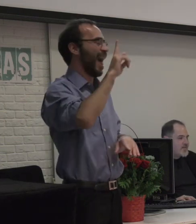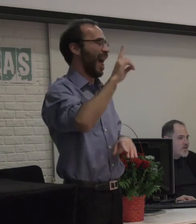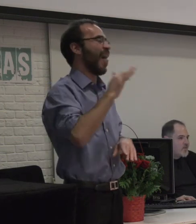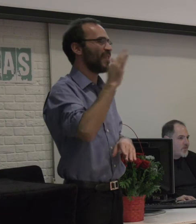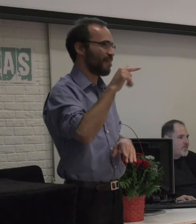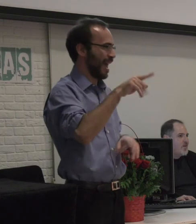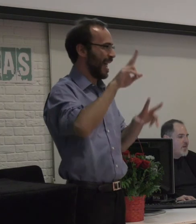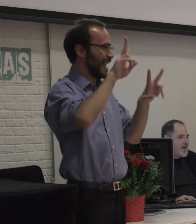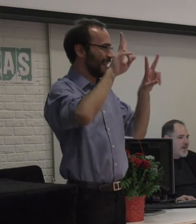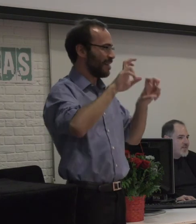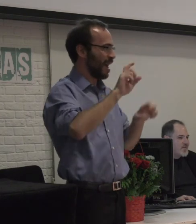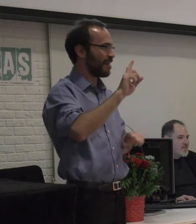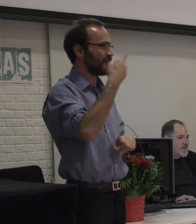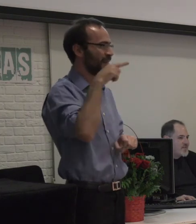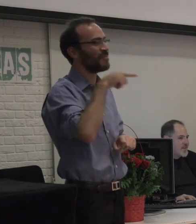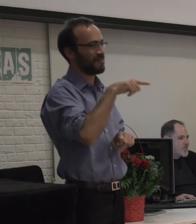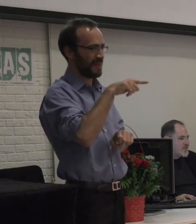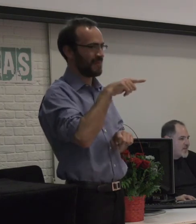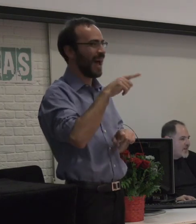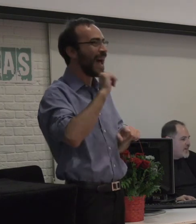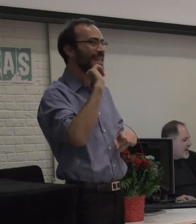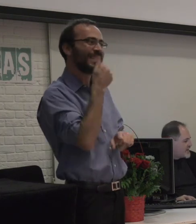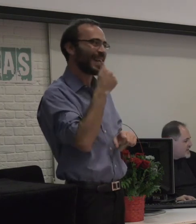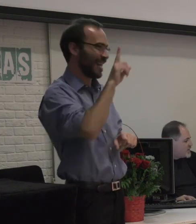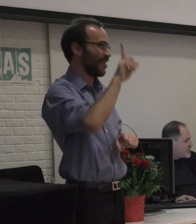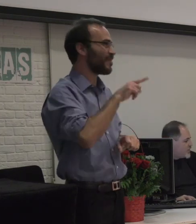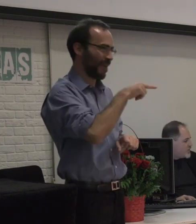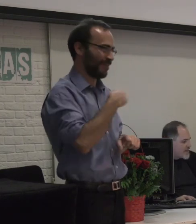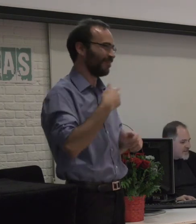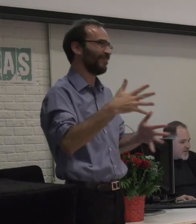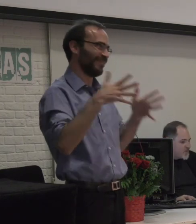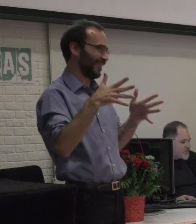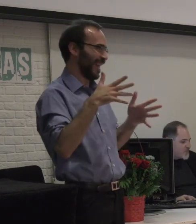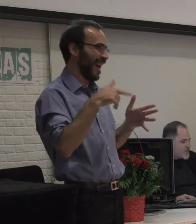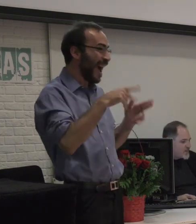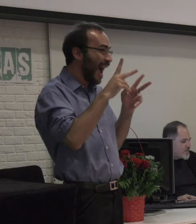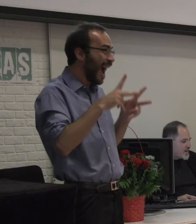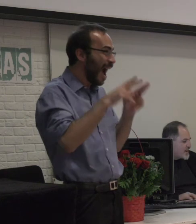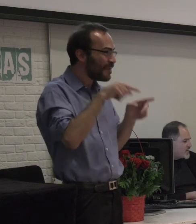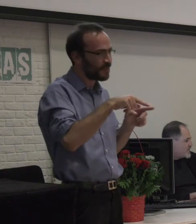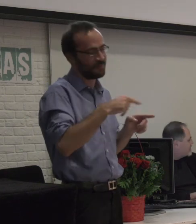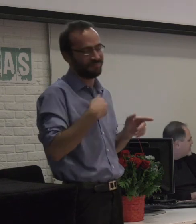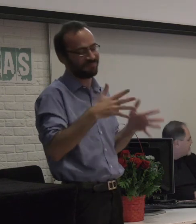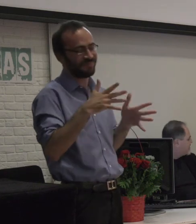me ocurrió para la sección de Madrid Secreto, así que a este capítulo pues le tengo un especial cariño.